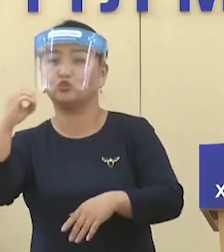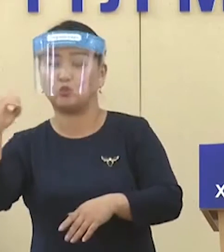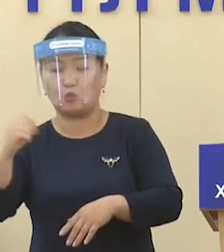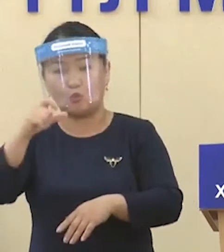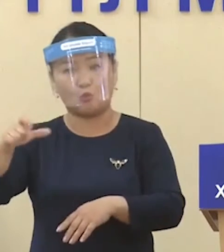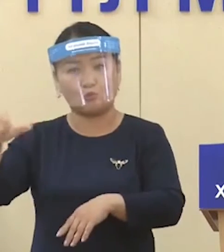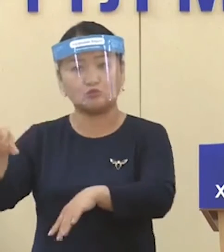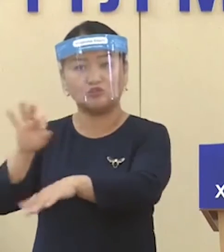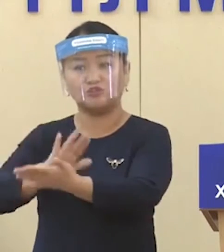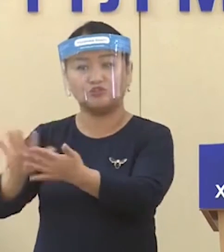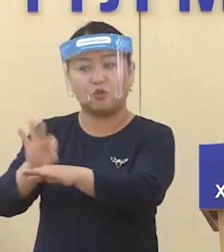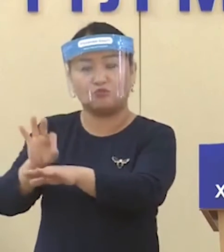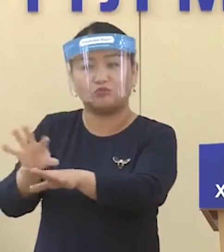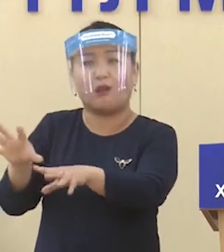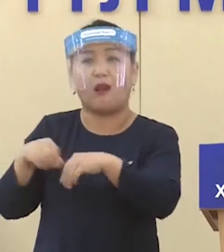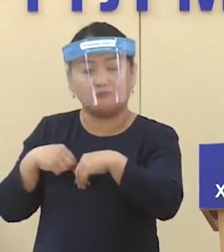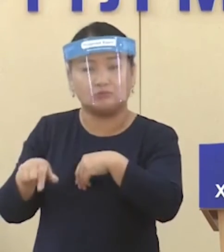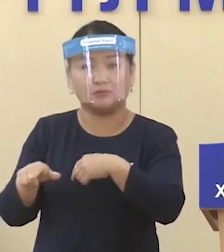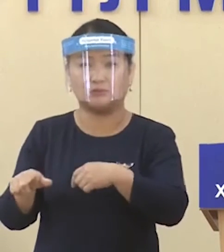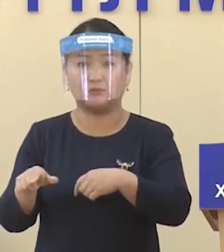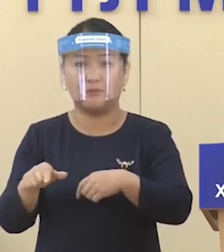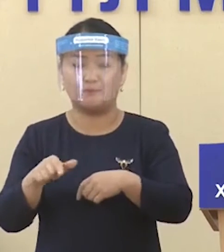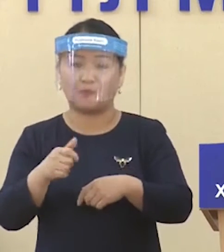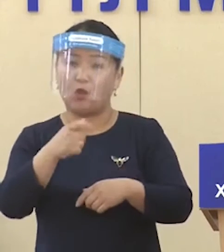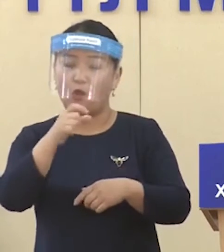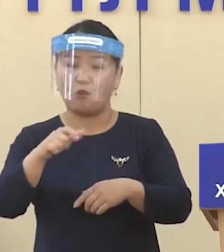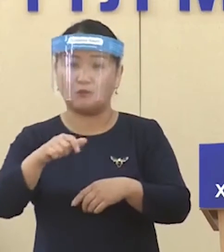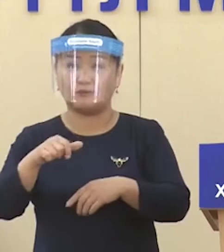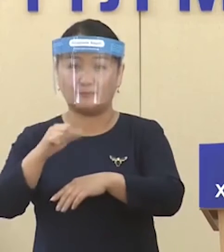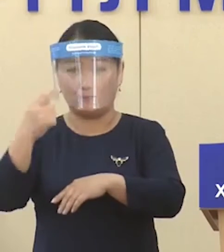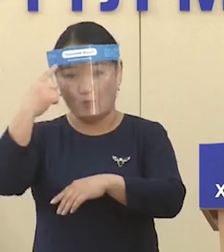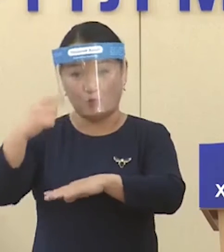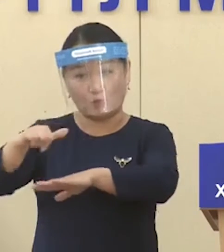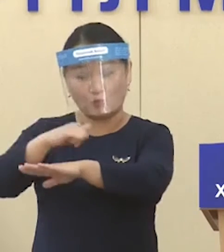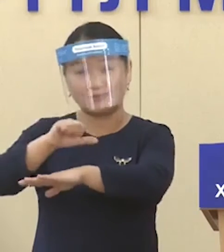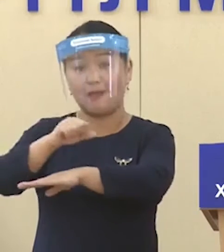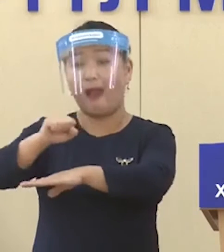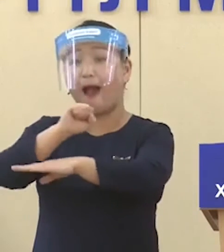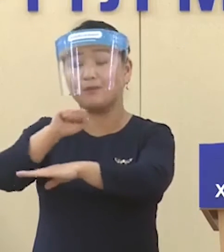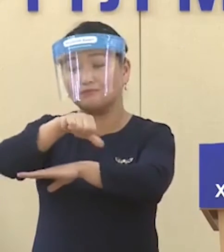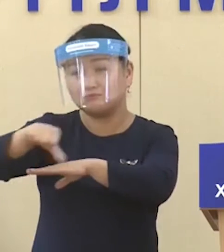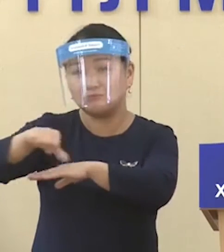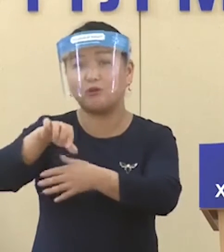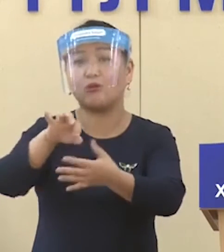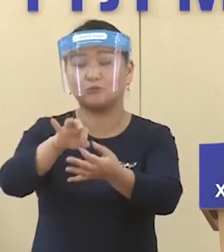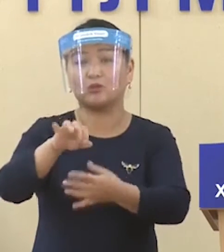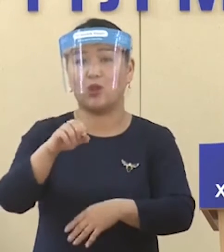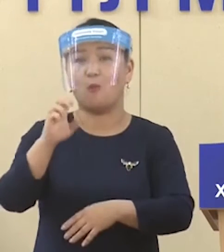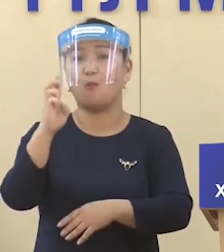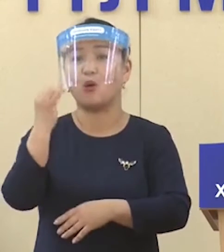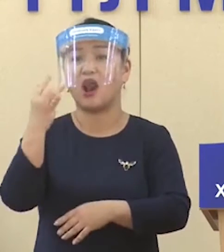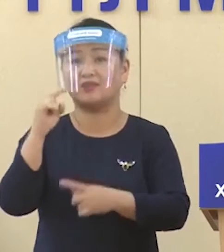хүн шинээр COVID-19-аар өвчилсэн. За олон аймагт хил залгадаг Буряад, Эрхүү, Туваа,